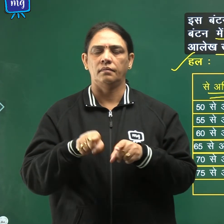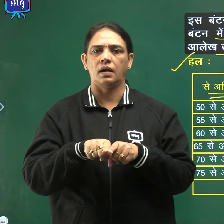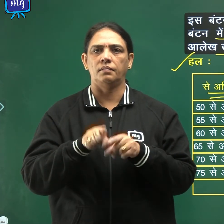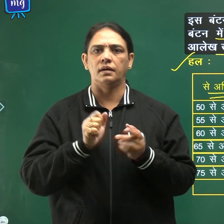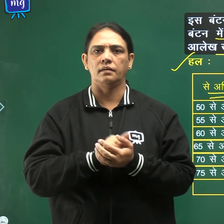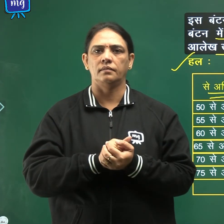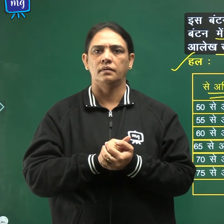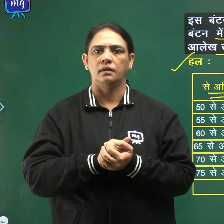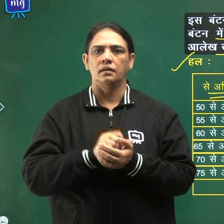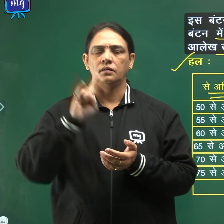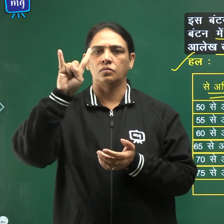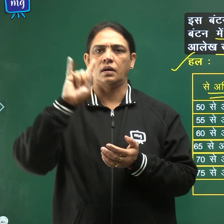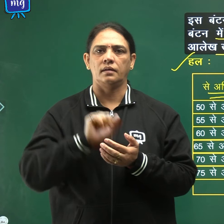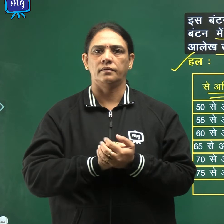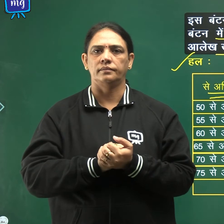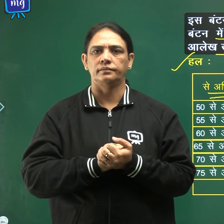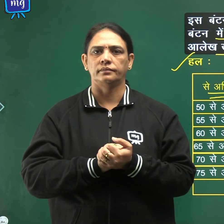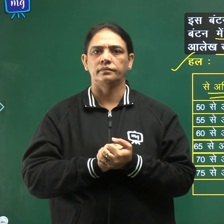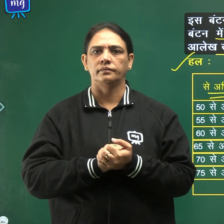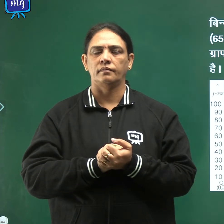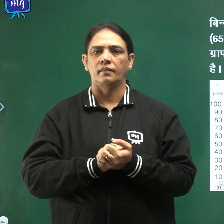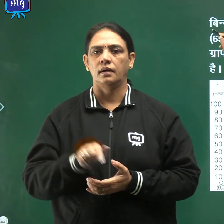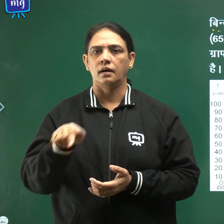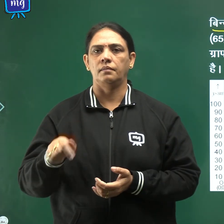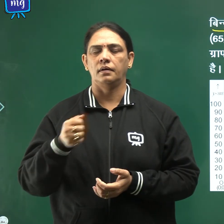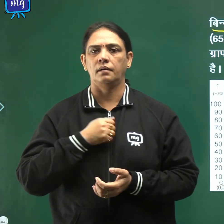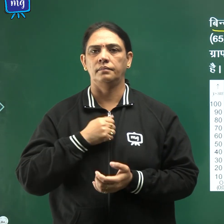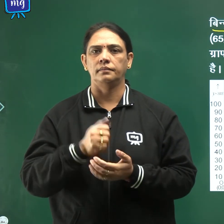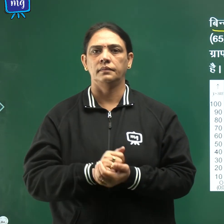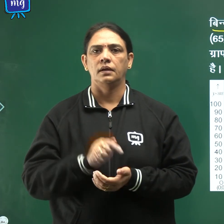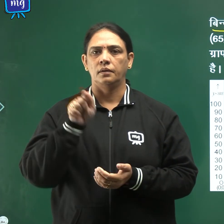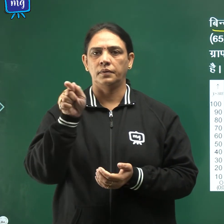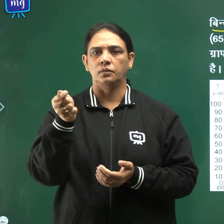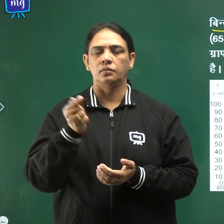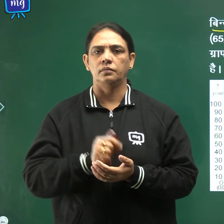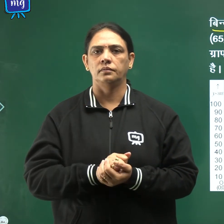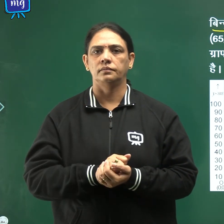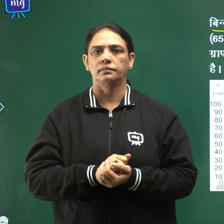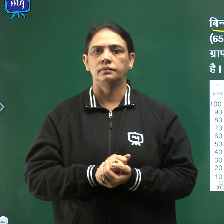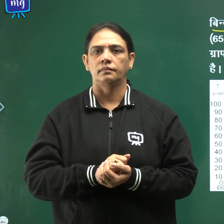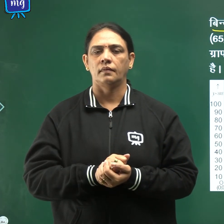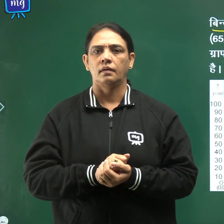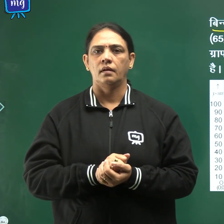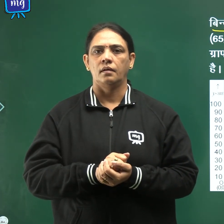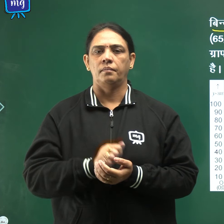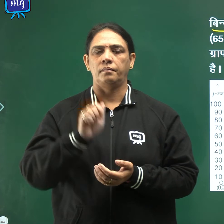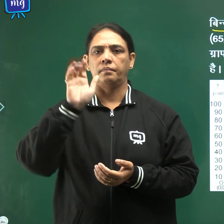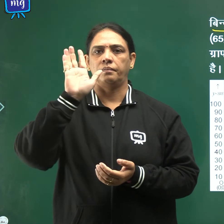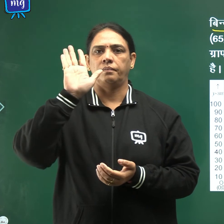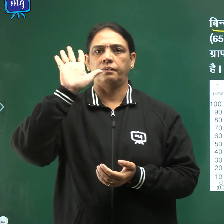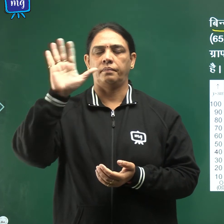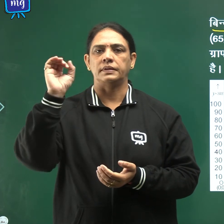बराबर 16। अब हम बिंदु 50, 100,